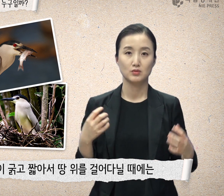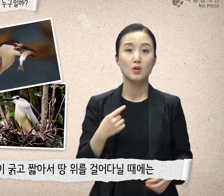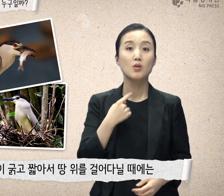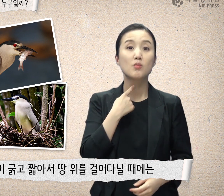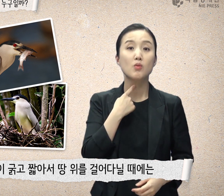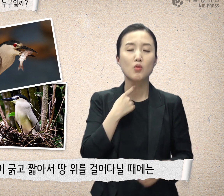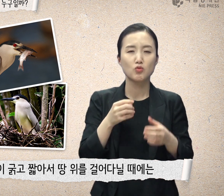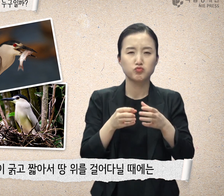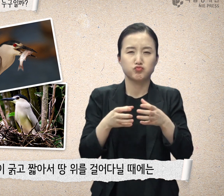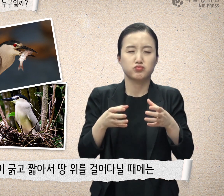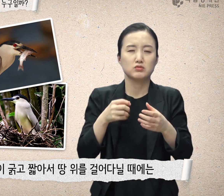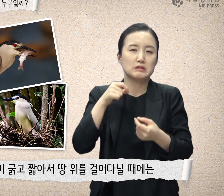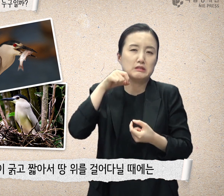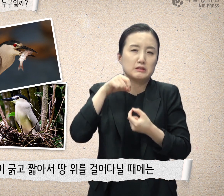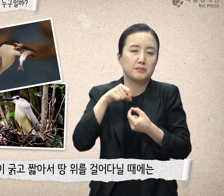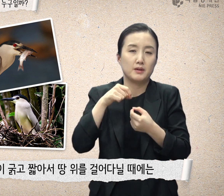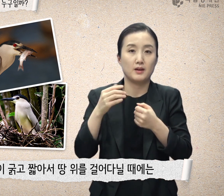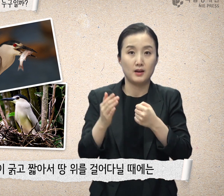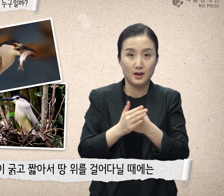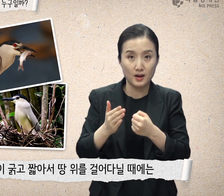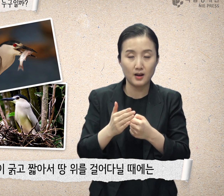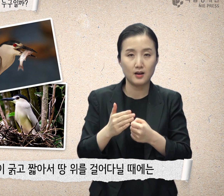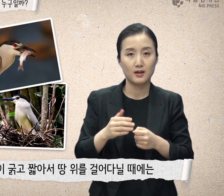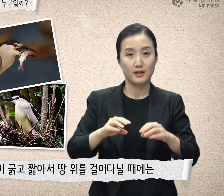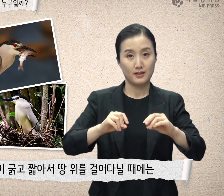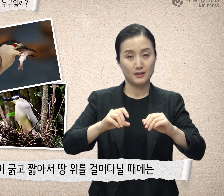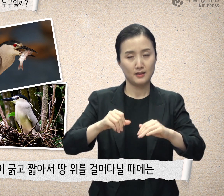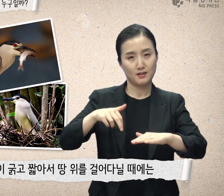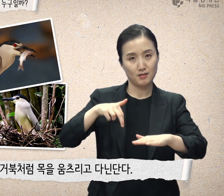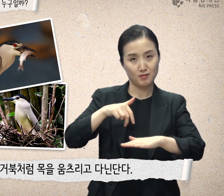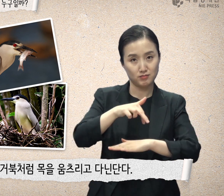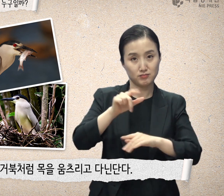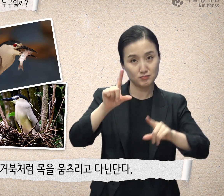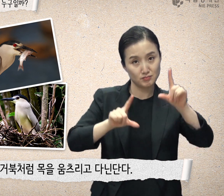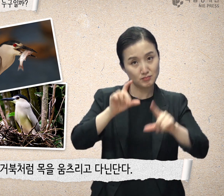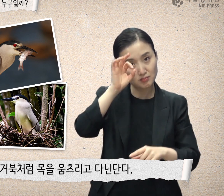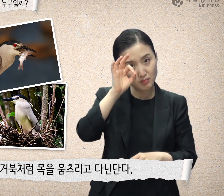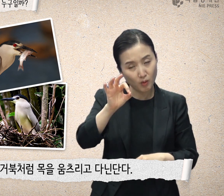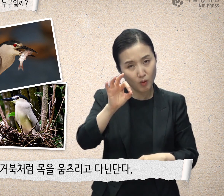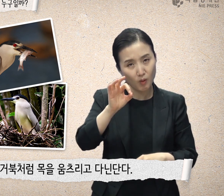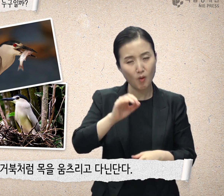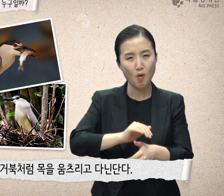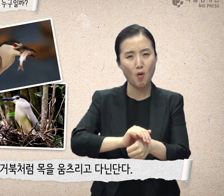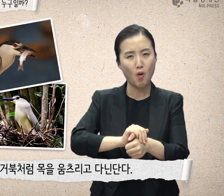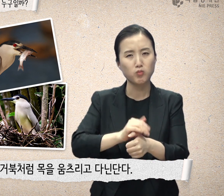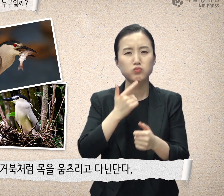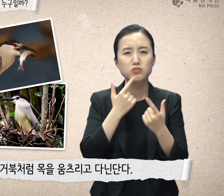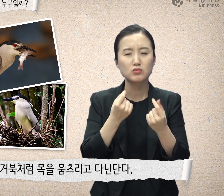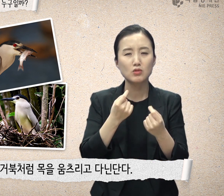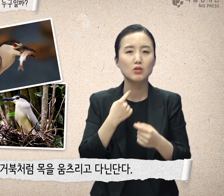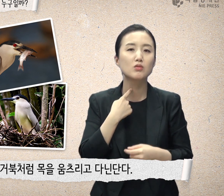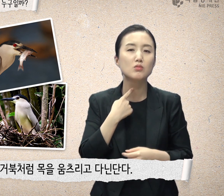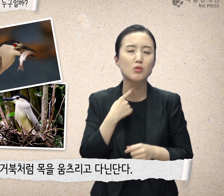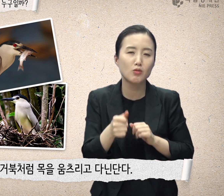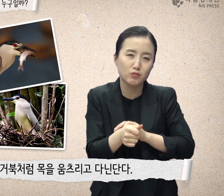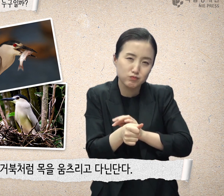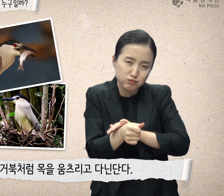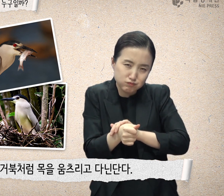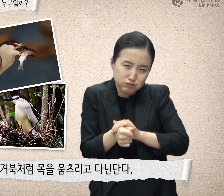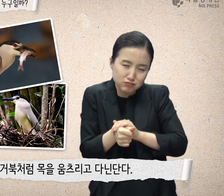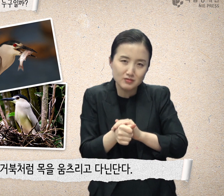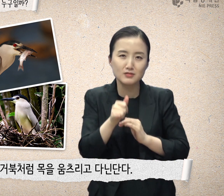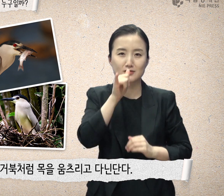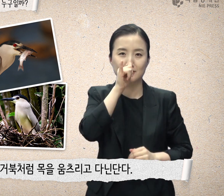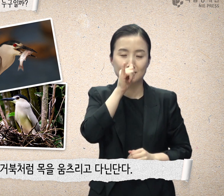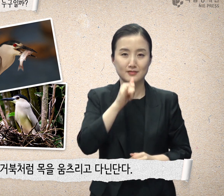목이 굵고 짧아서 땅 위를 걸어다닐 때에는 마치 거북 처럼 목을 움추리고 다닌